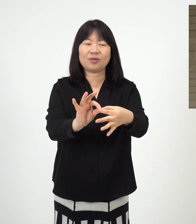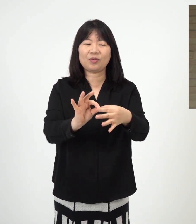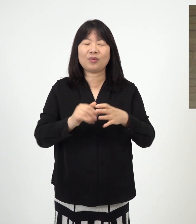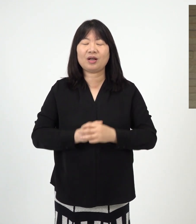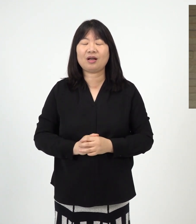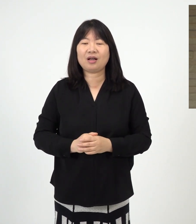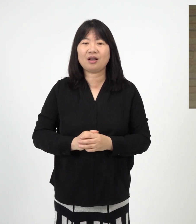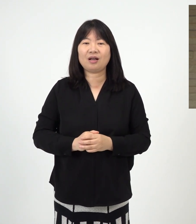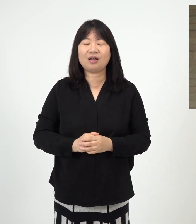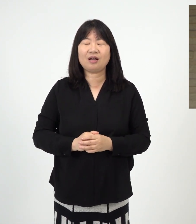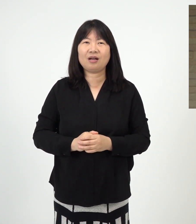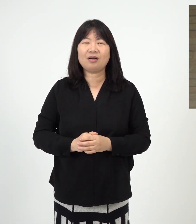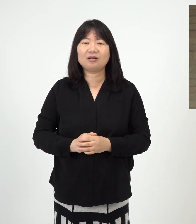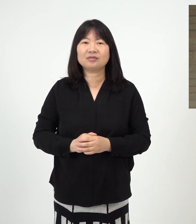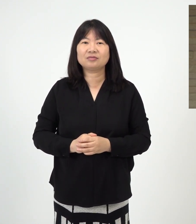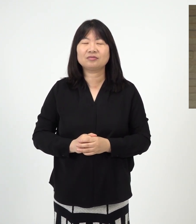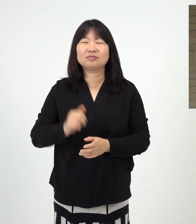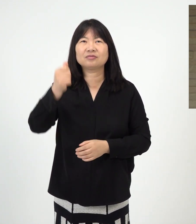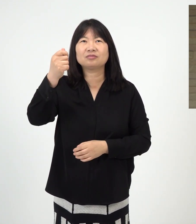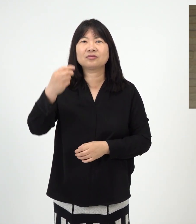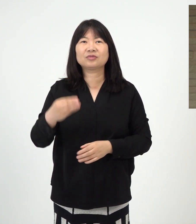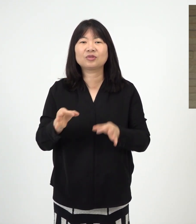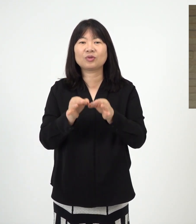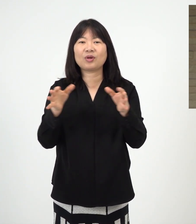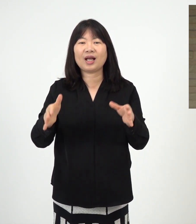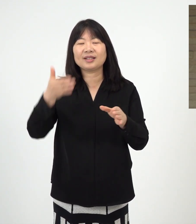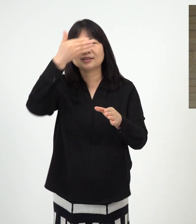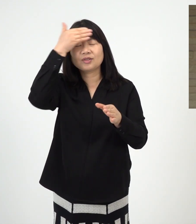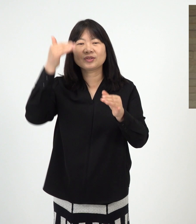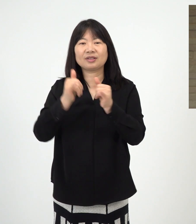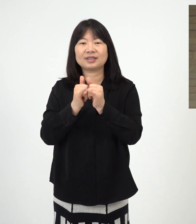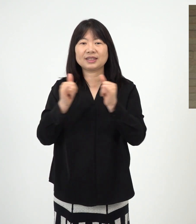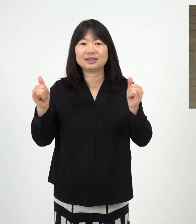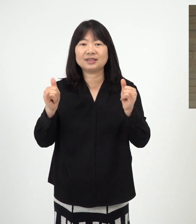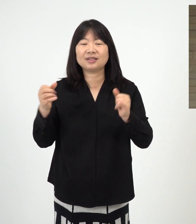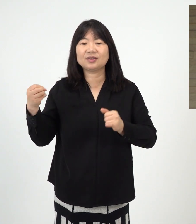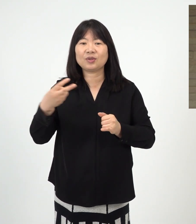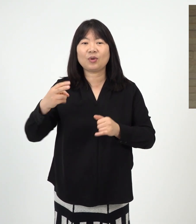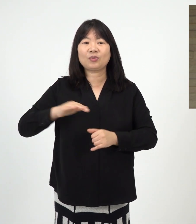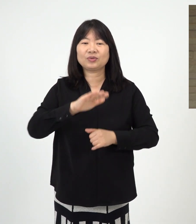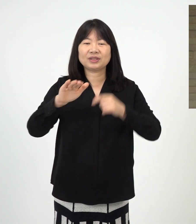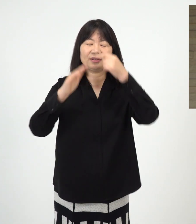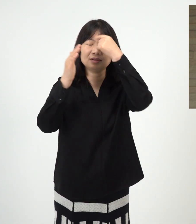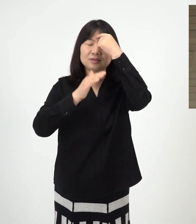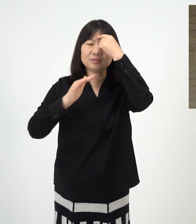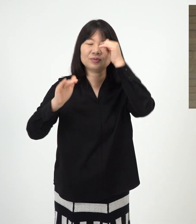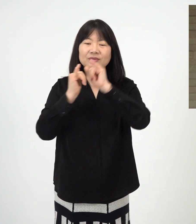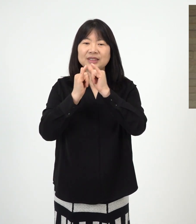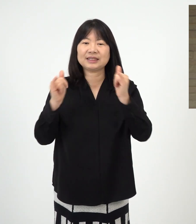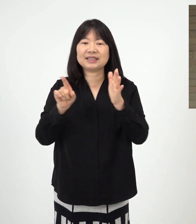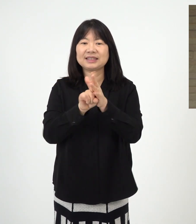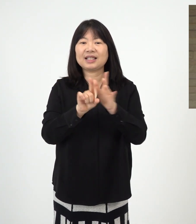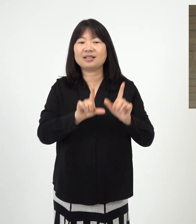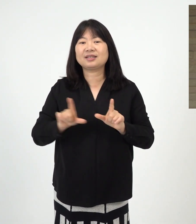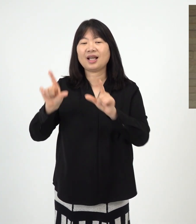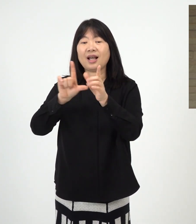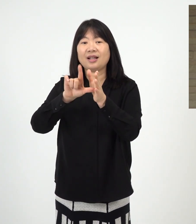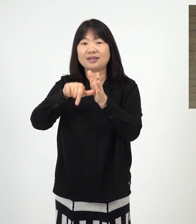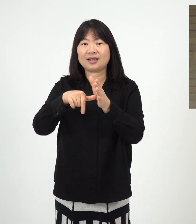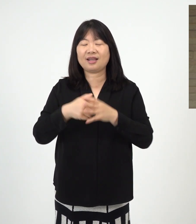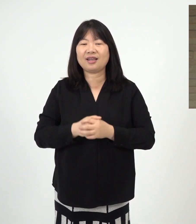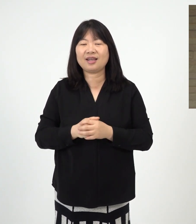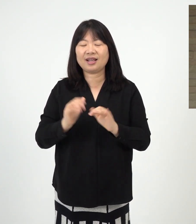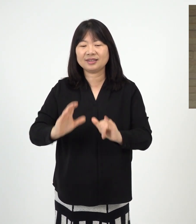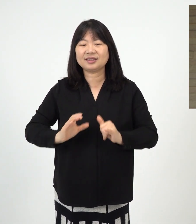몇 주 동안에는 우리 청년들이 또 우리 성도들이 신앙생활을 하면서